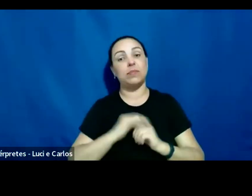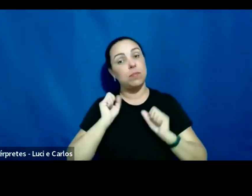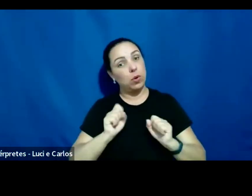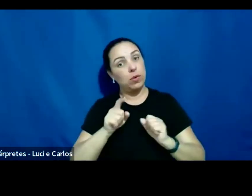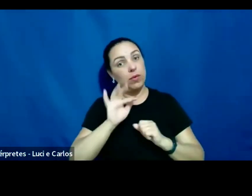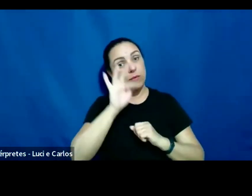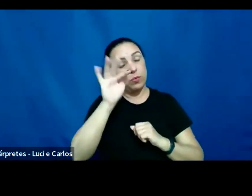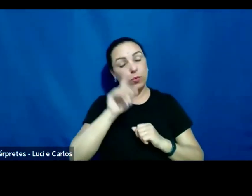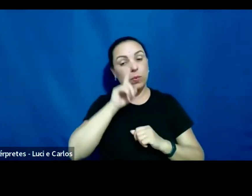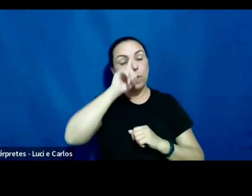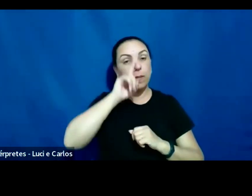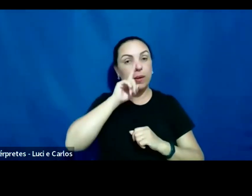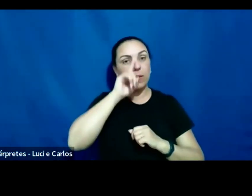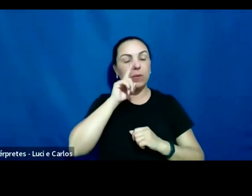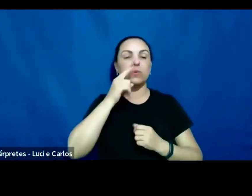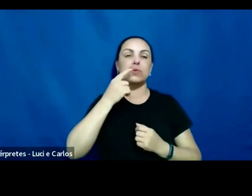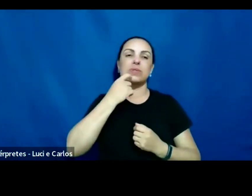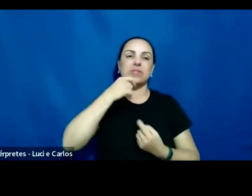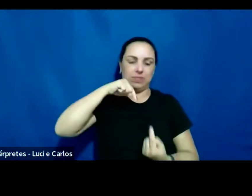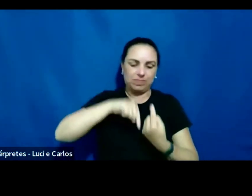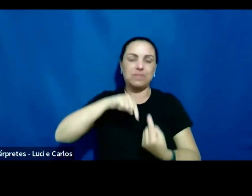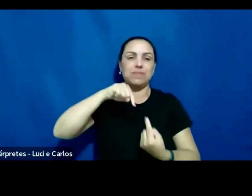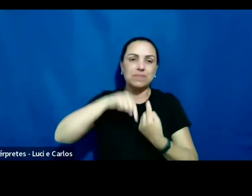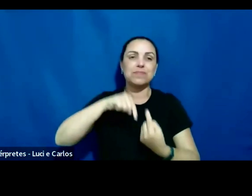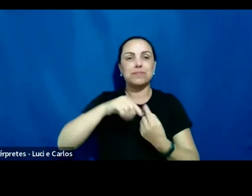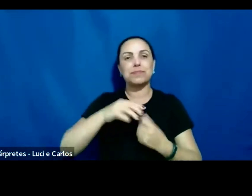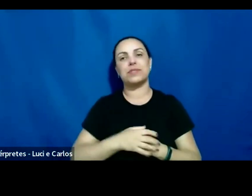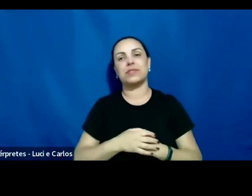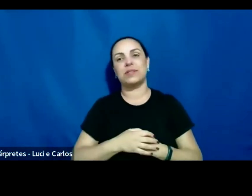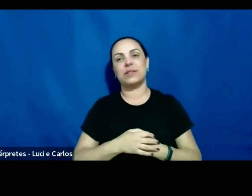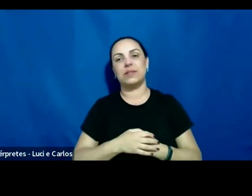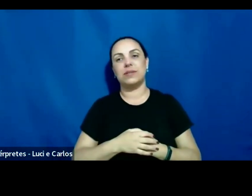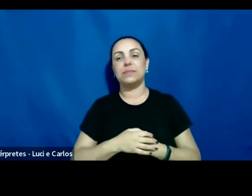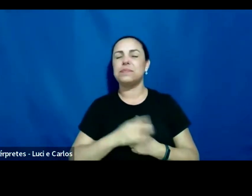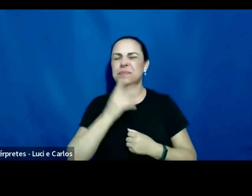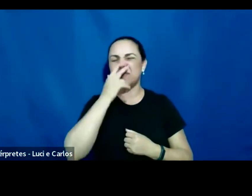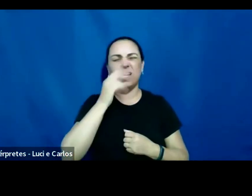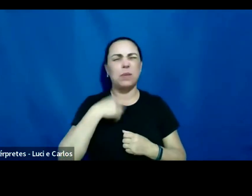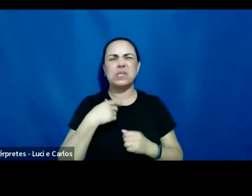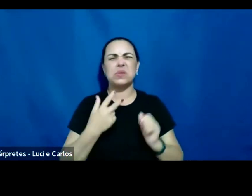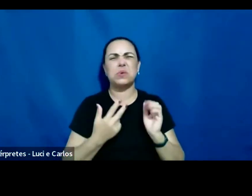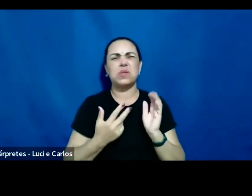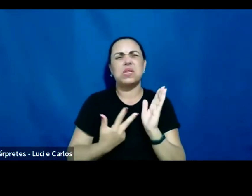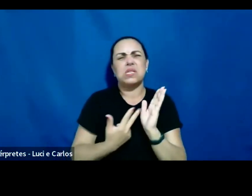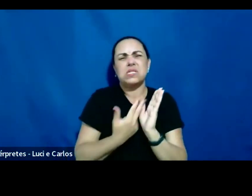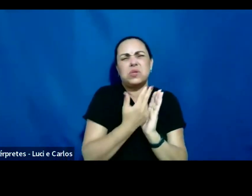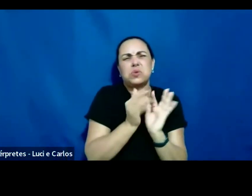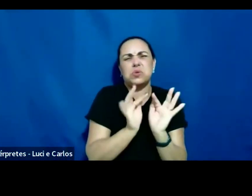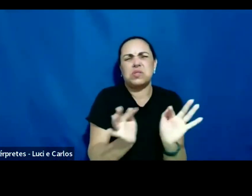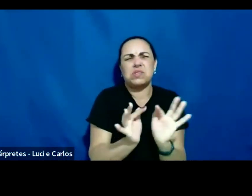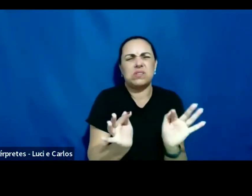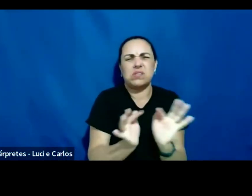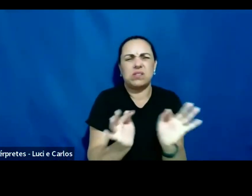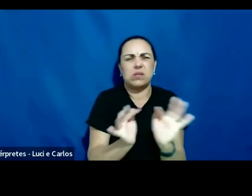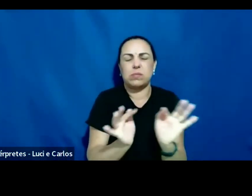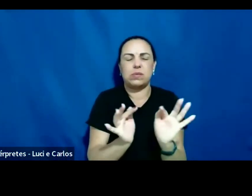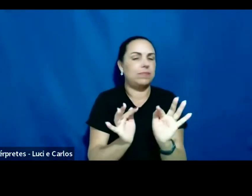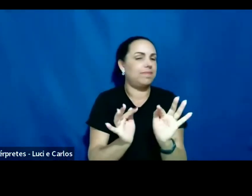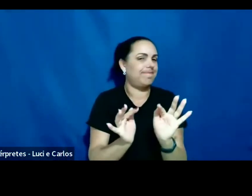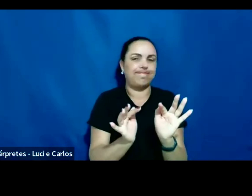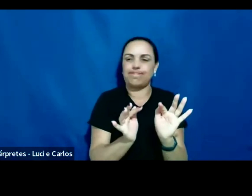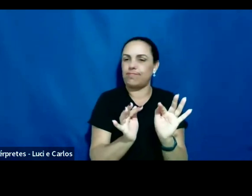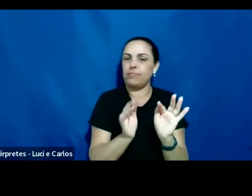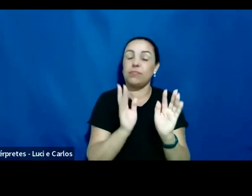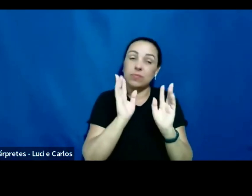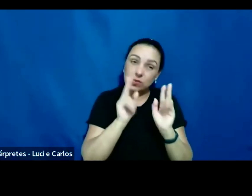que é qualquer cirurgia, ela tem um risco. Por mais simples que seja, ela tem um risco. Você vai ter que tomar às vezes